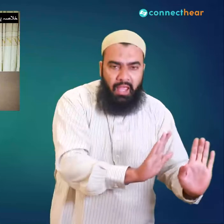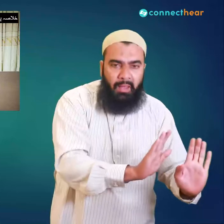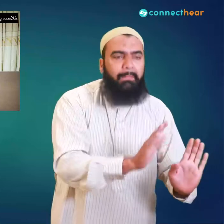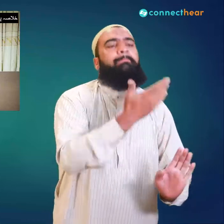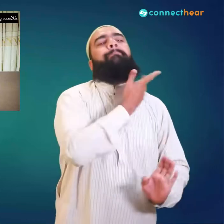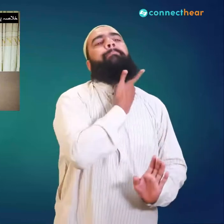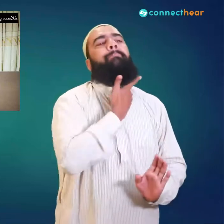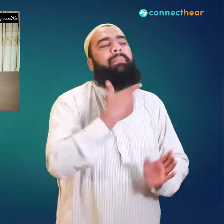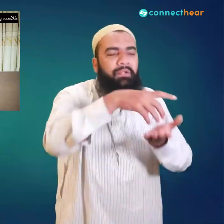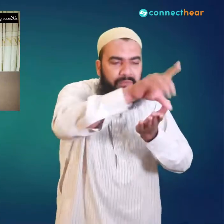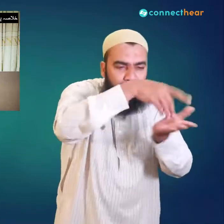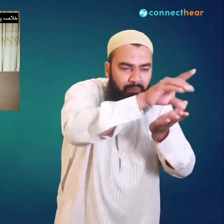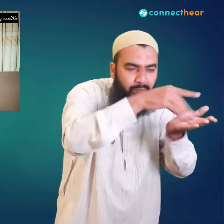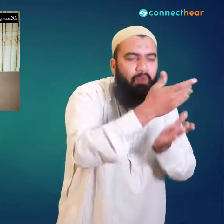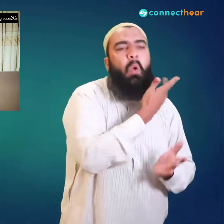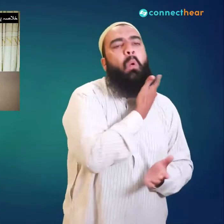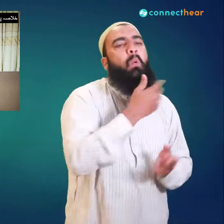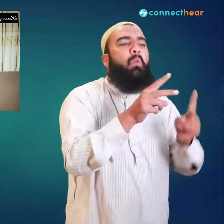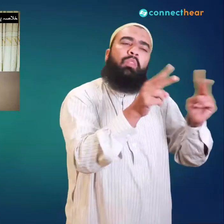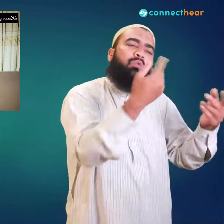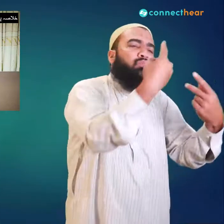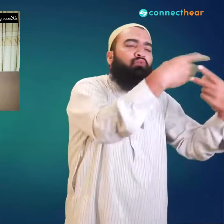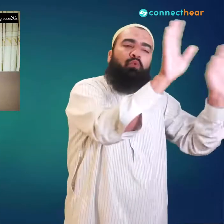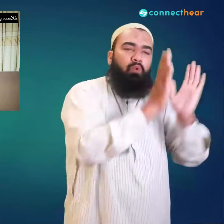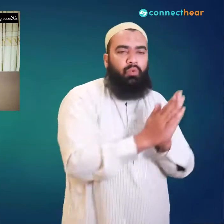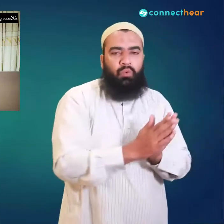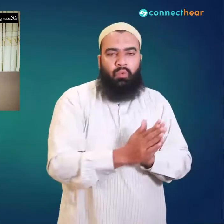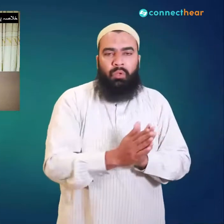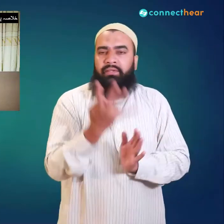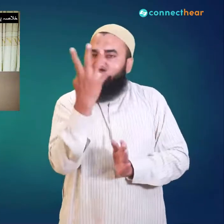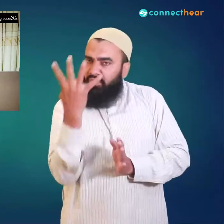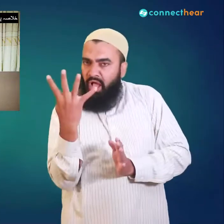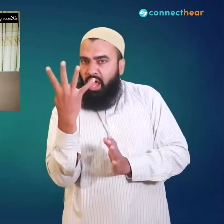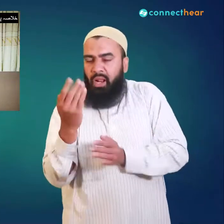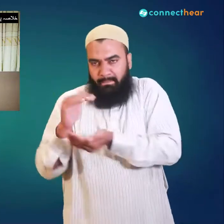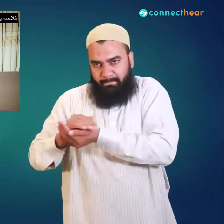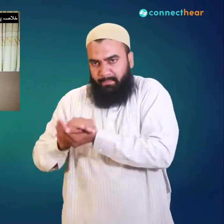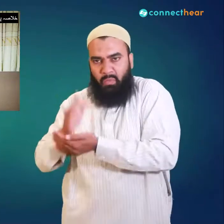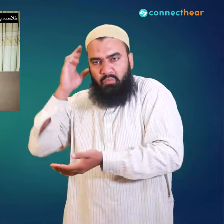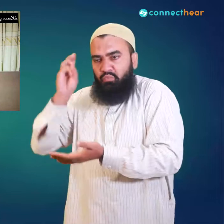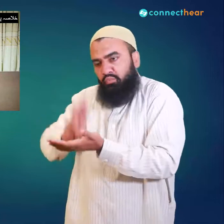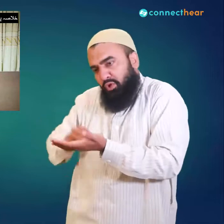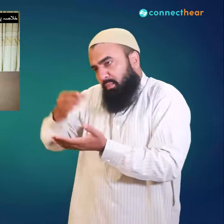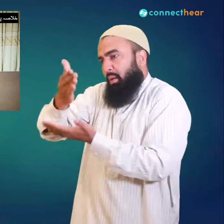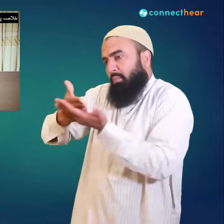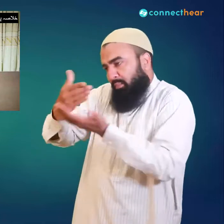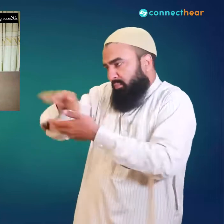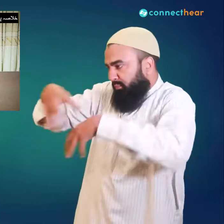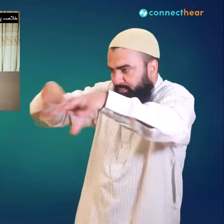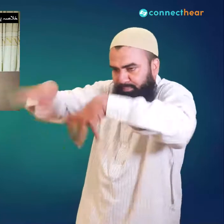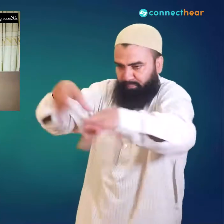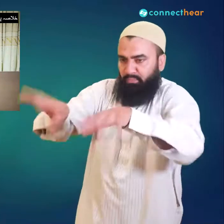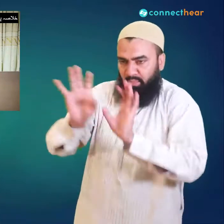ان کو خرچ کیا جائے گا، استعمال کیا جائے گا۔ یوم